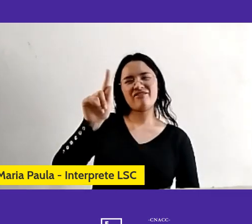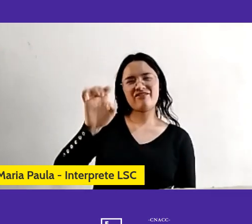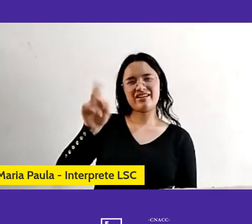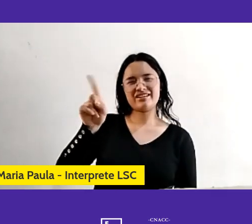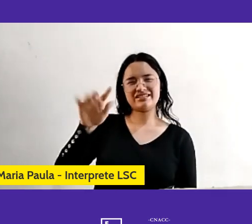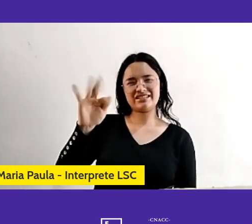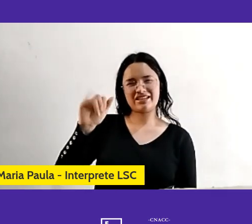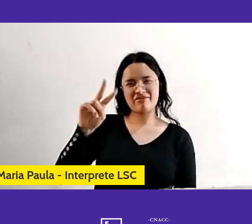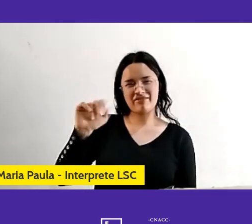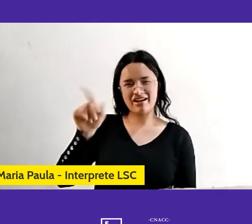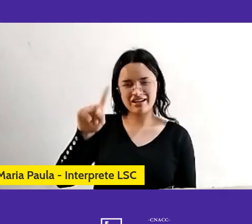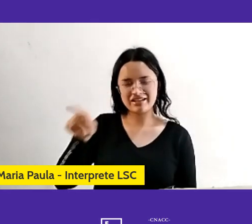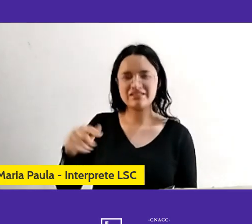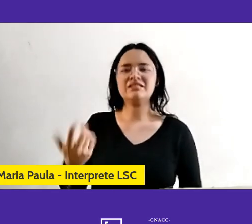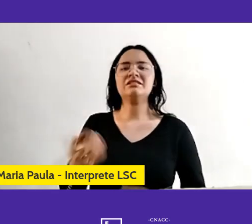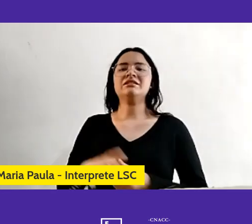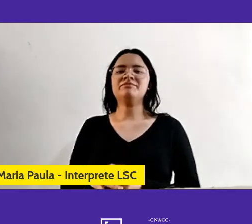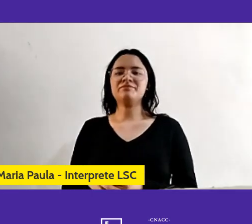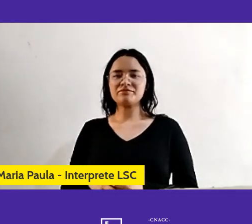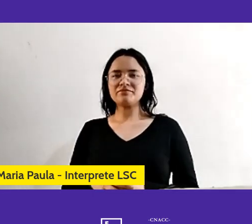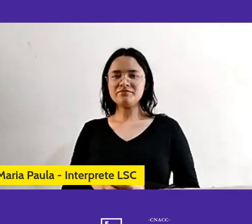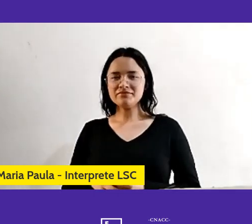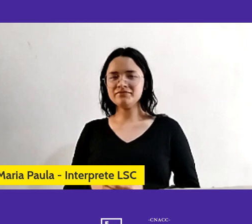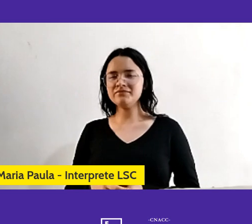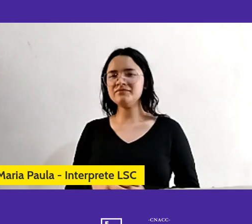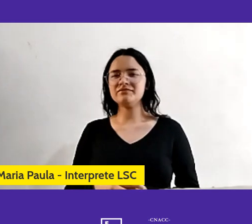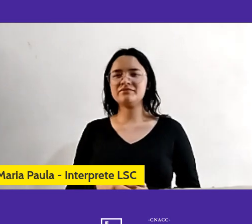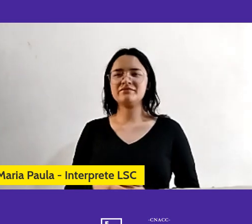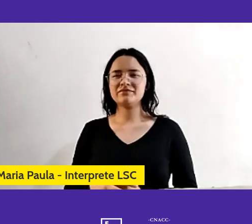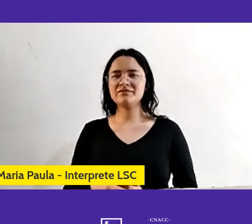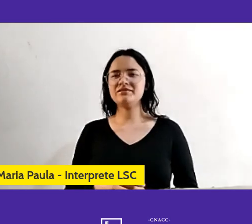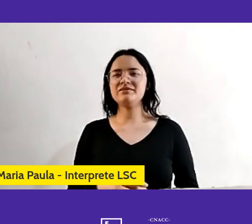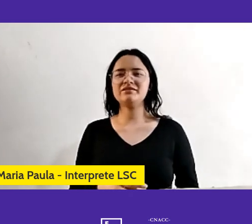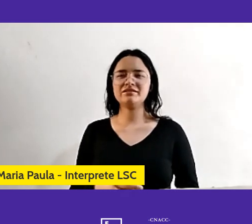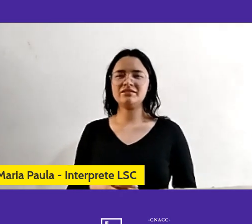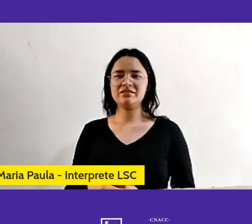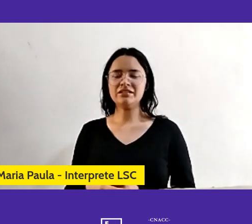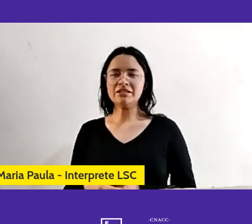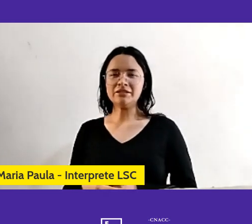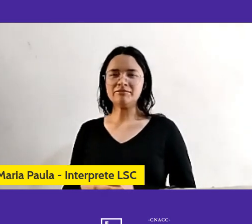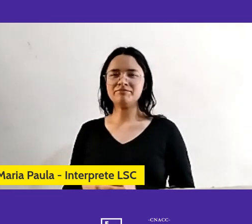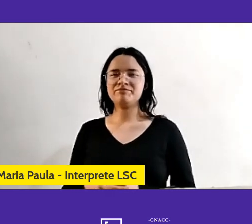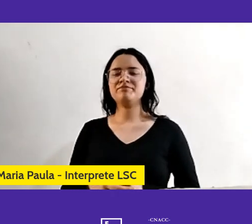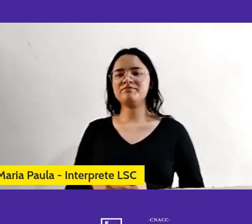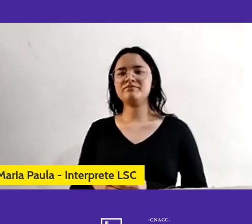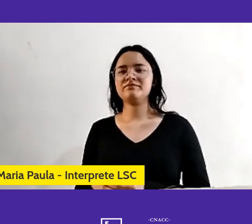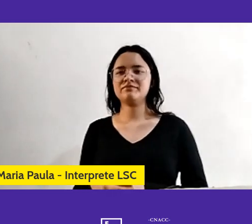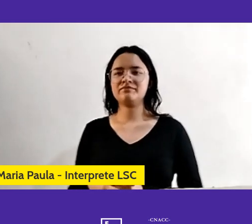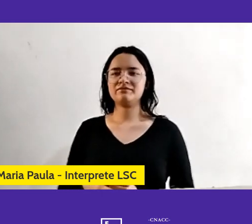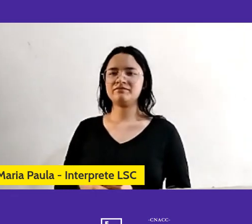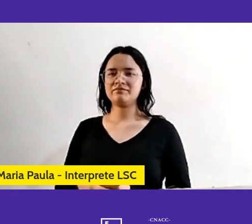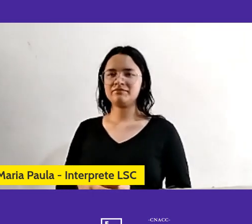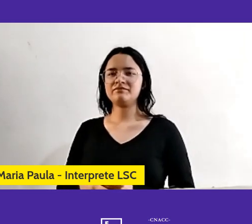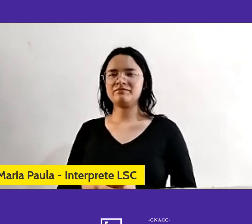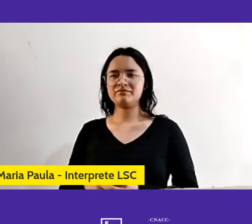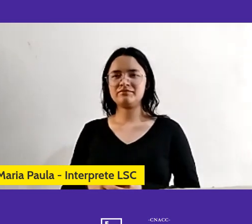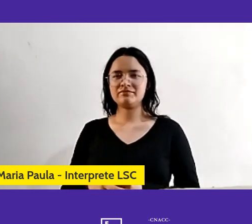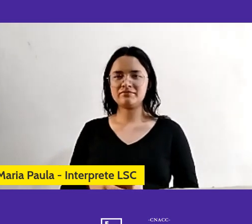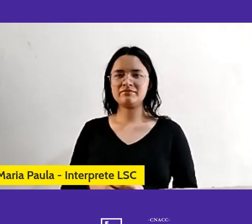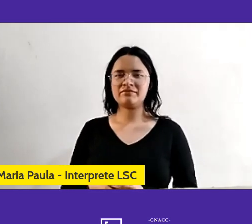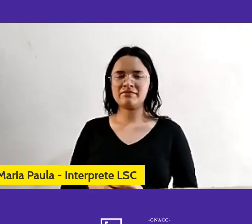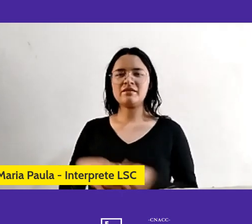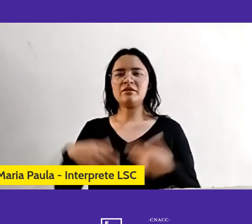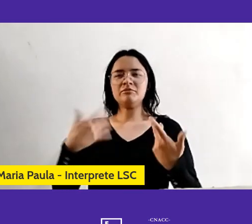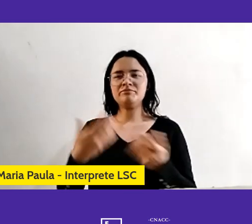festivales para que las películas tomen importancia y después de ahí poder generar mejores ventas, porque si tu película